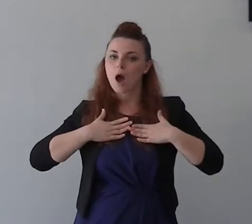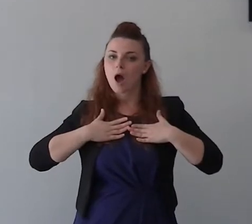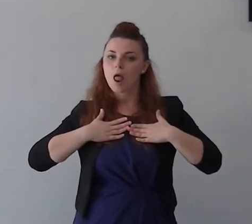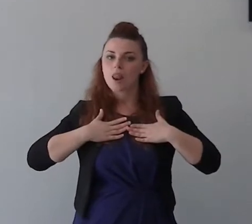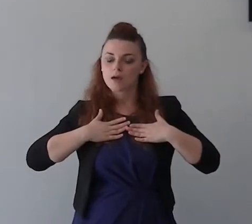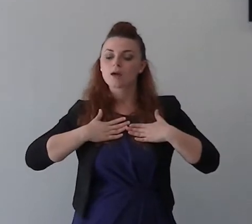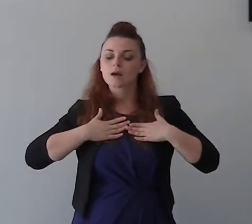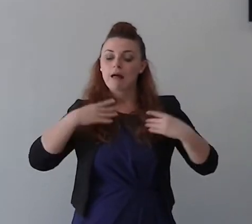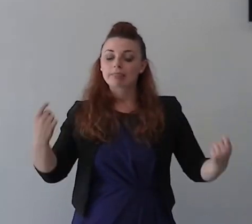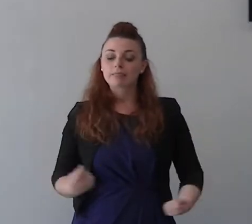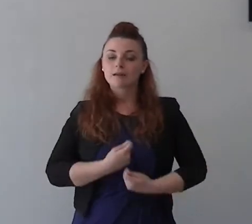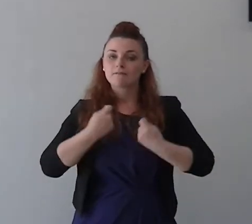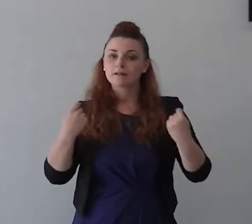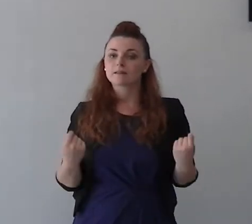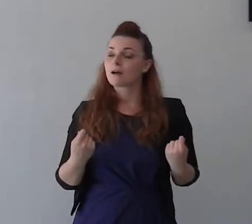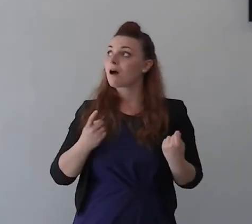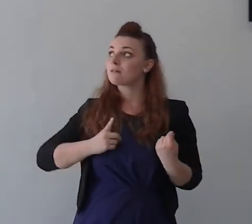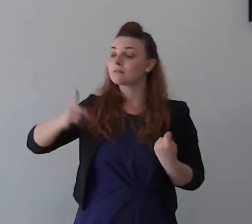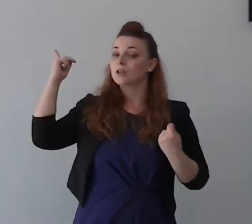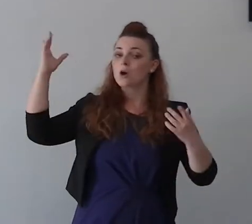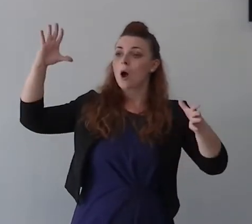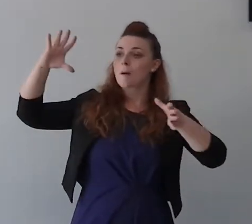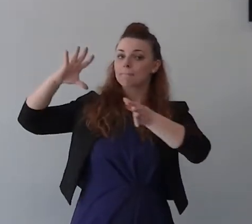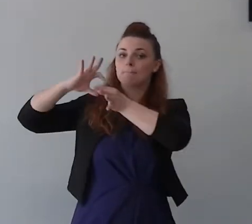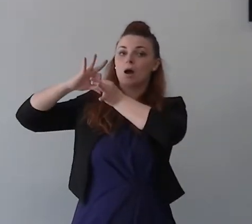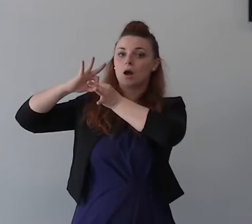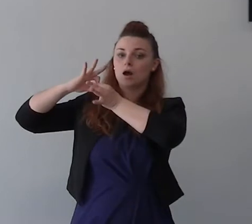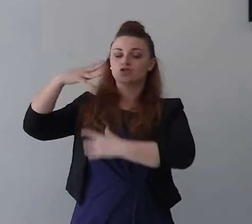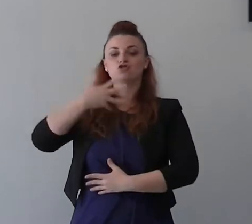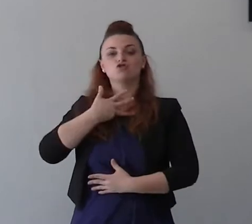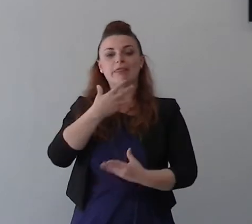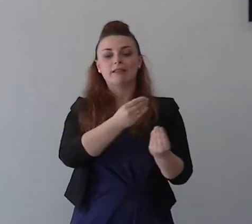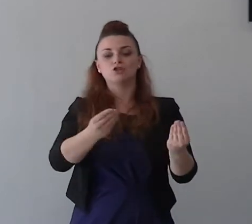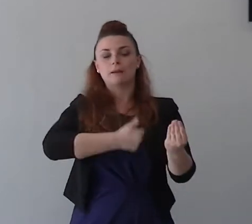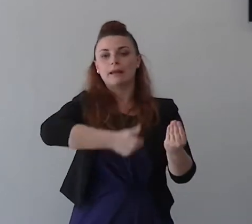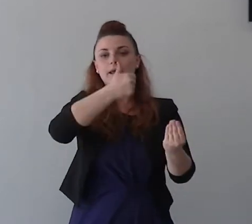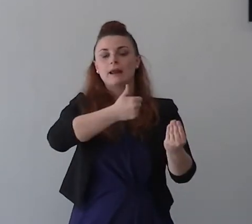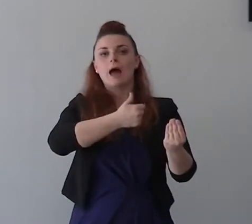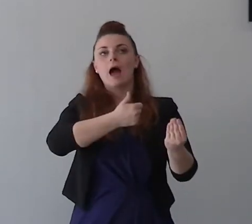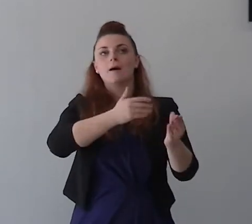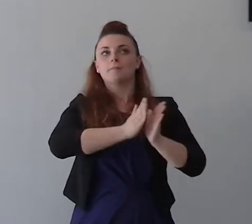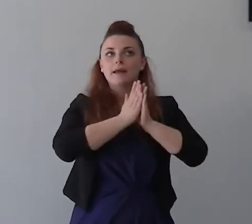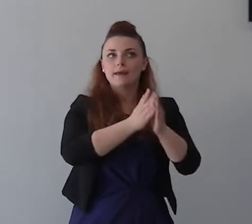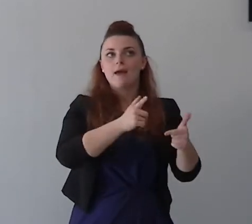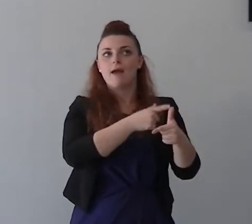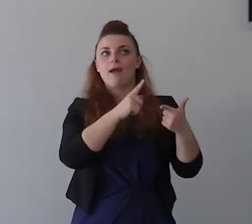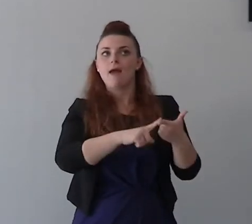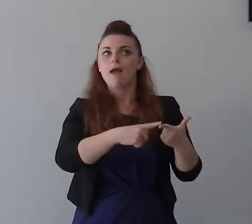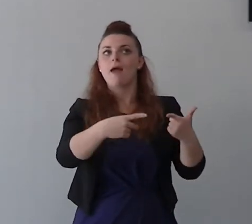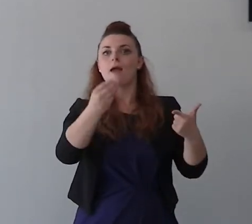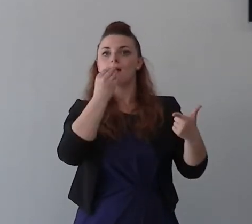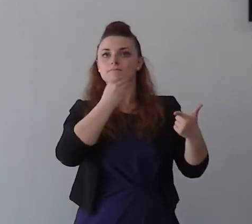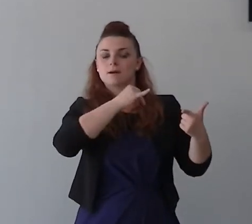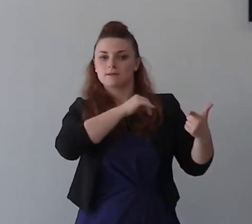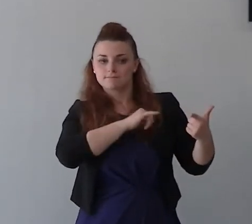Dio. Tra le varie discipline c'era la preghiera, il digiuno, la